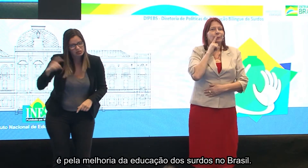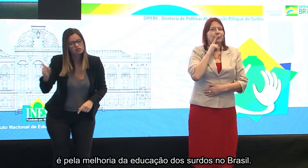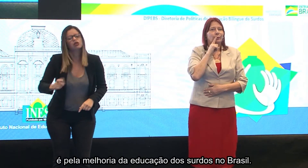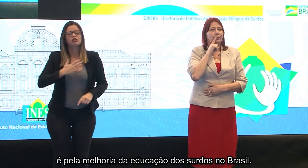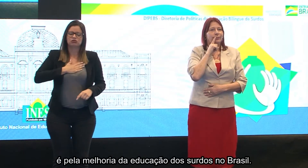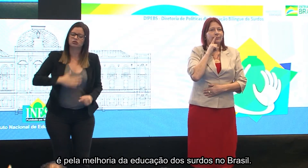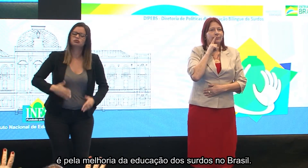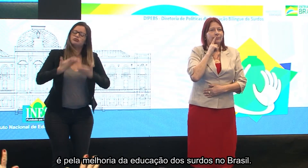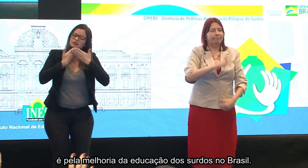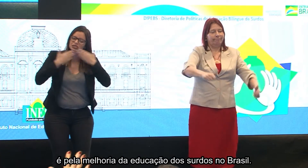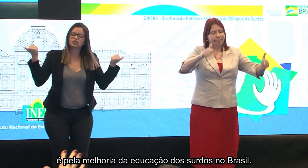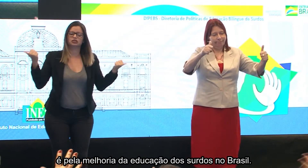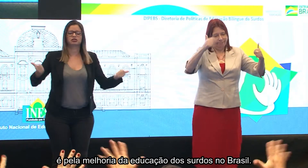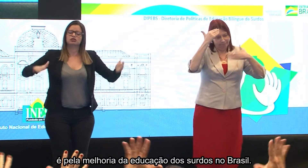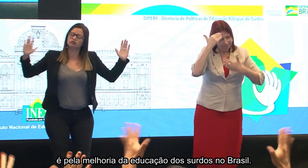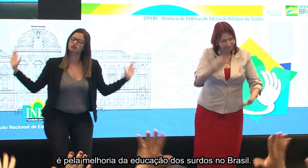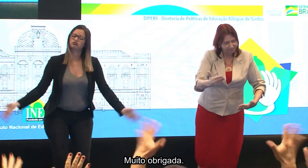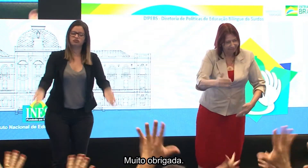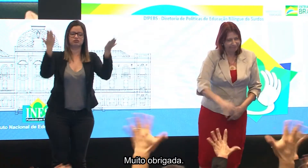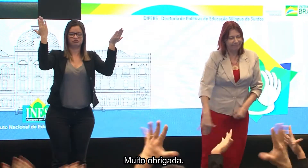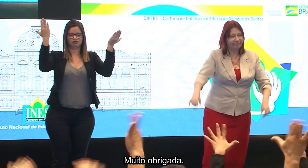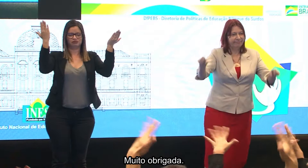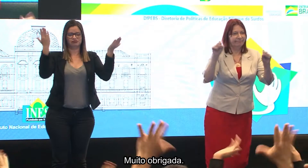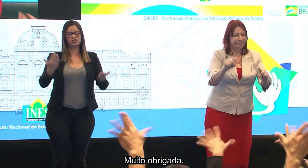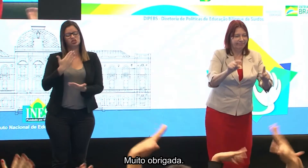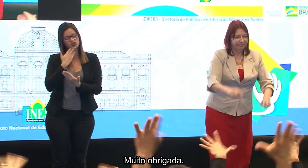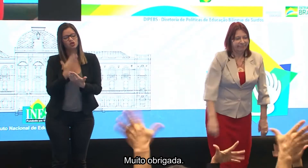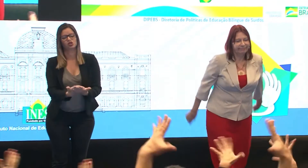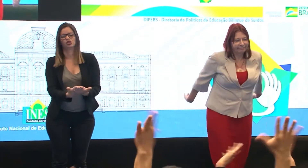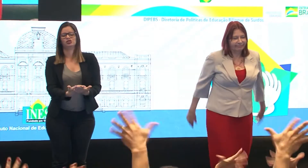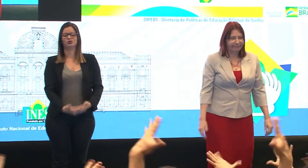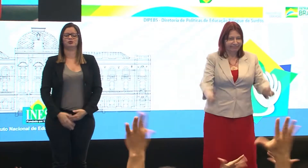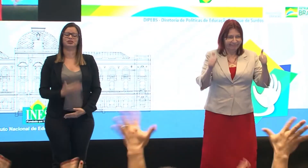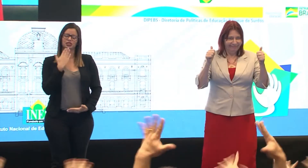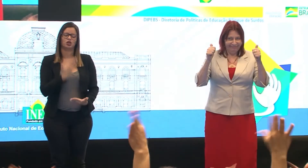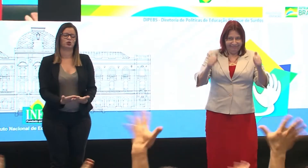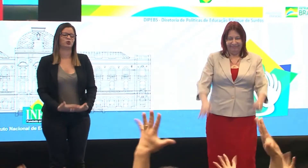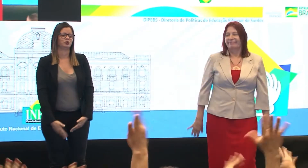da educação dos surdos no Brasil. Muito obrigada.